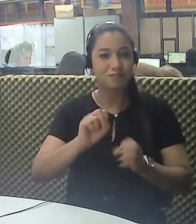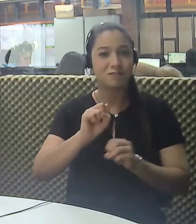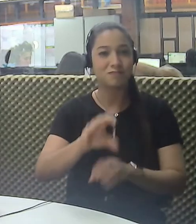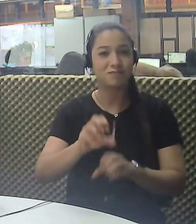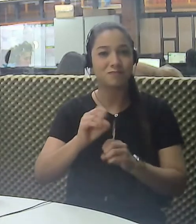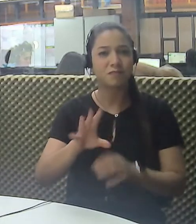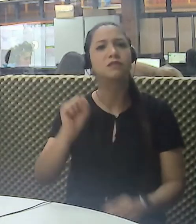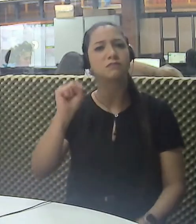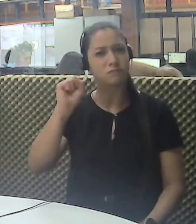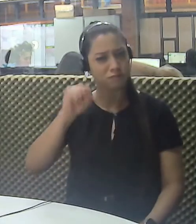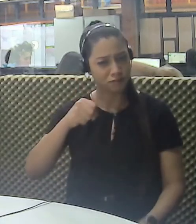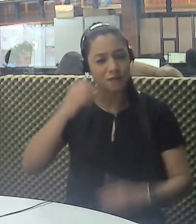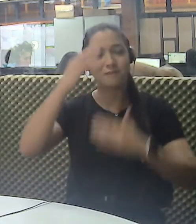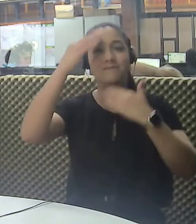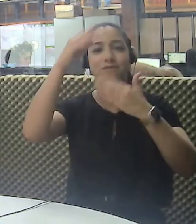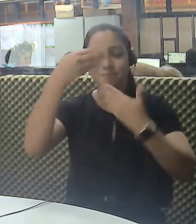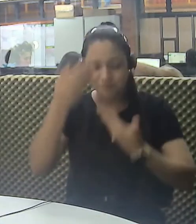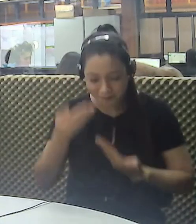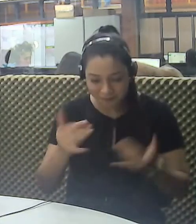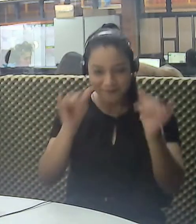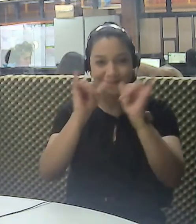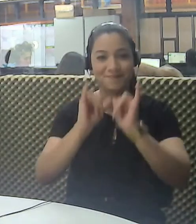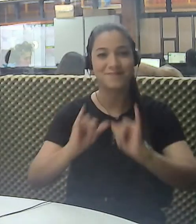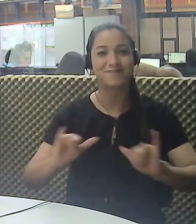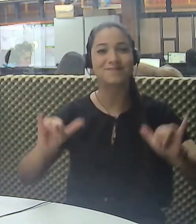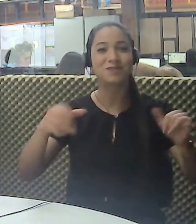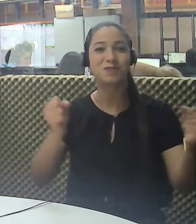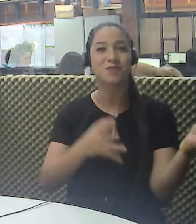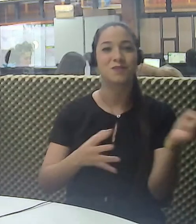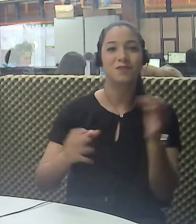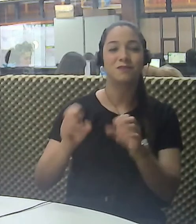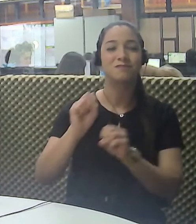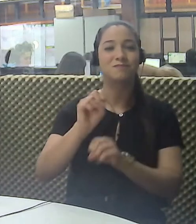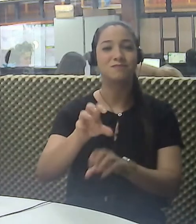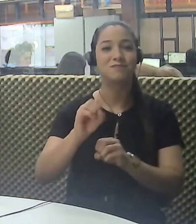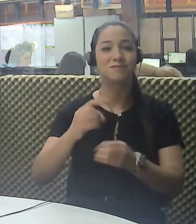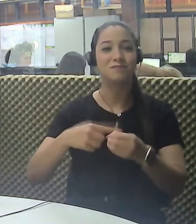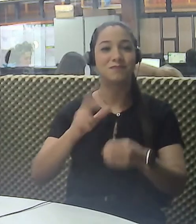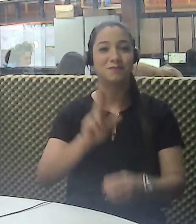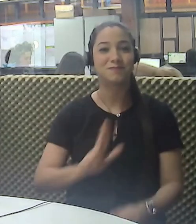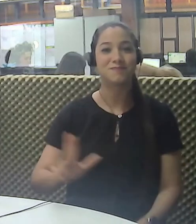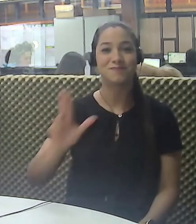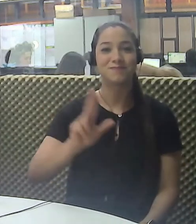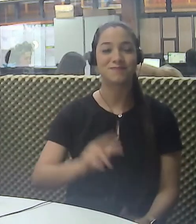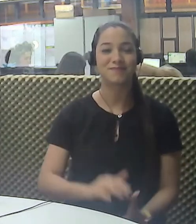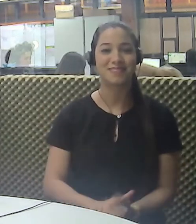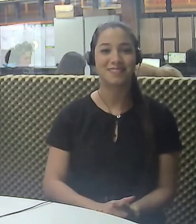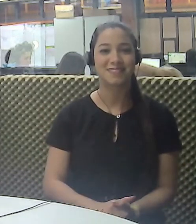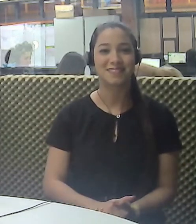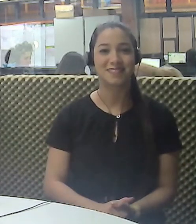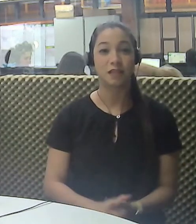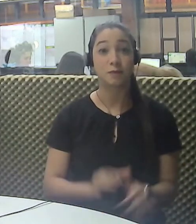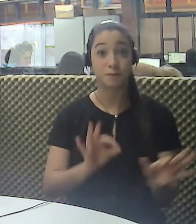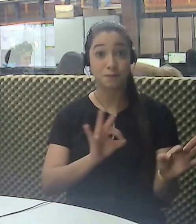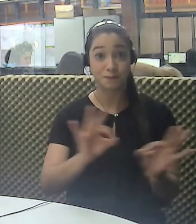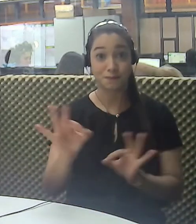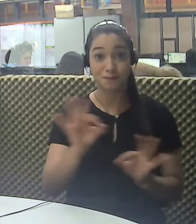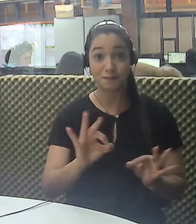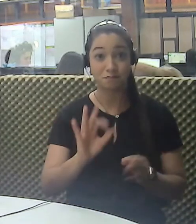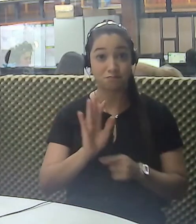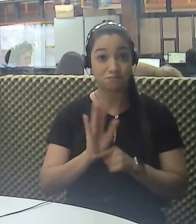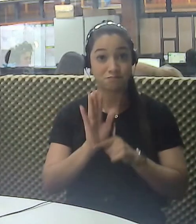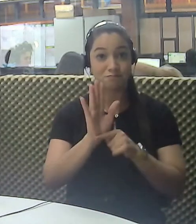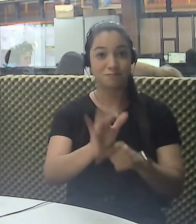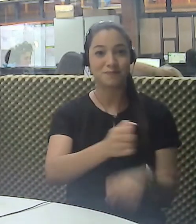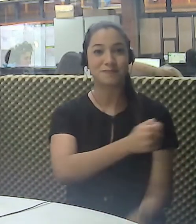sim, e é com muita honra que anuncio essas inovações na educação da cidade de Uberlândia. Um dos projetos em benefício